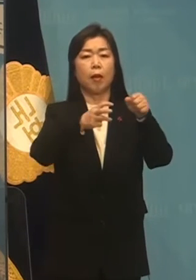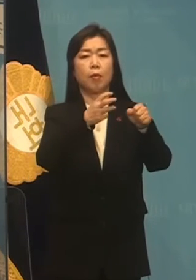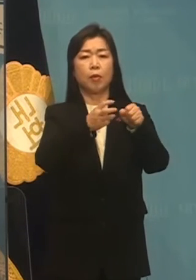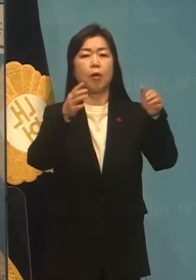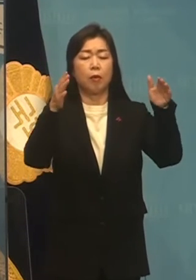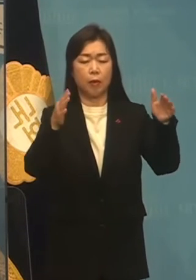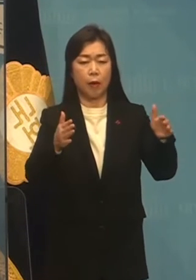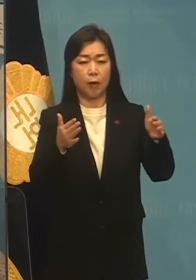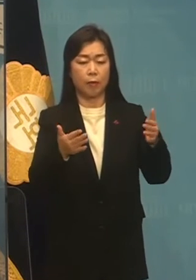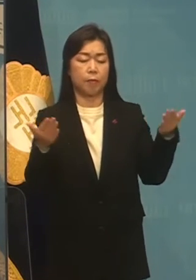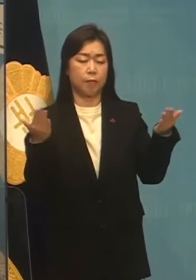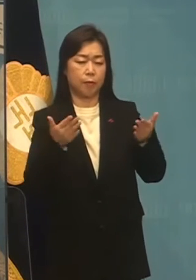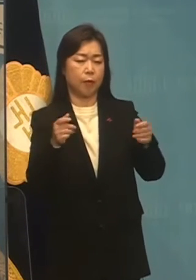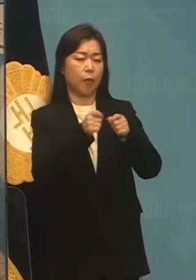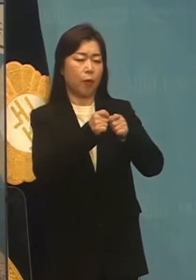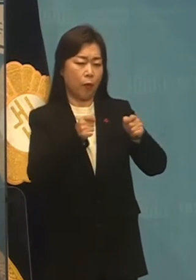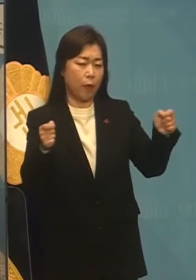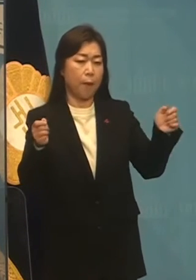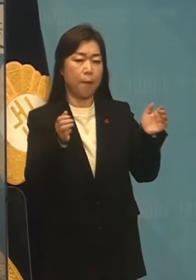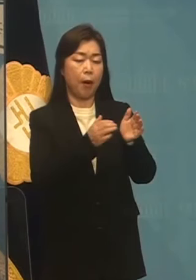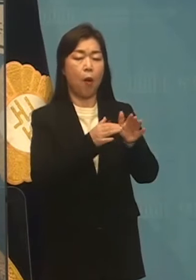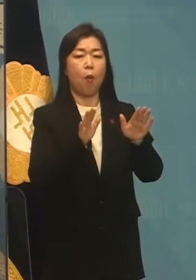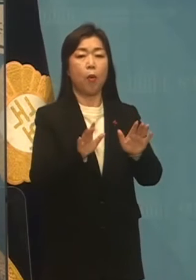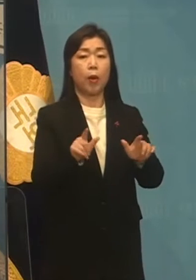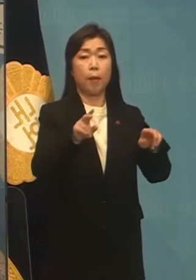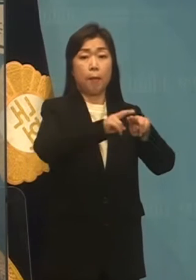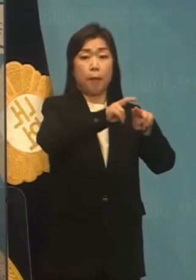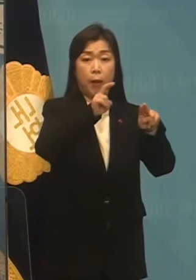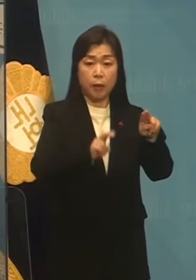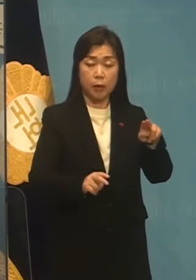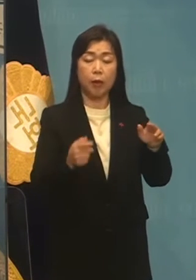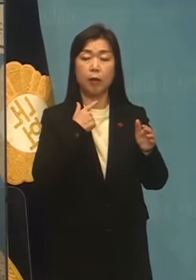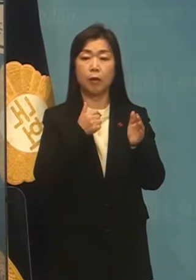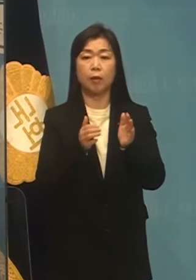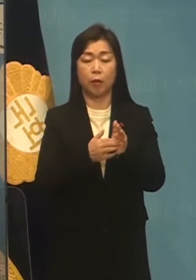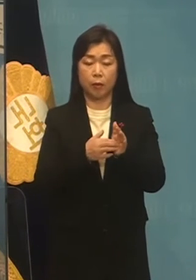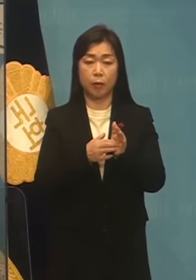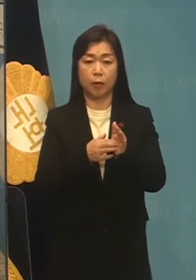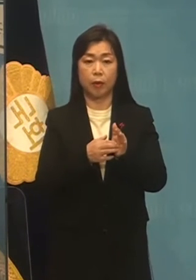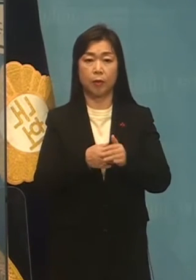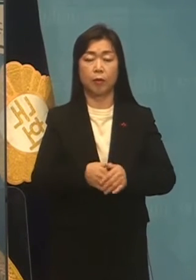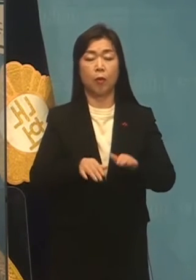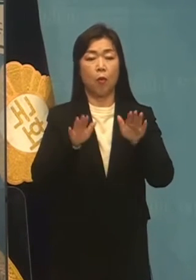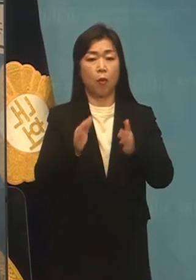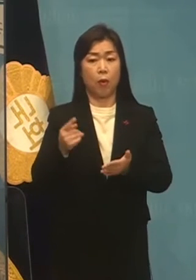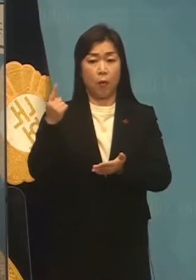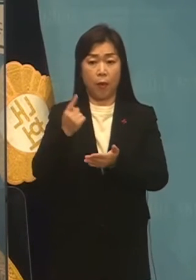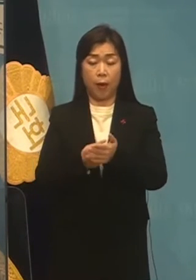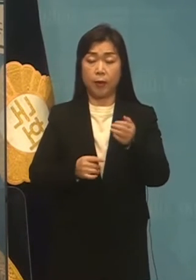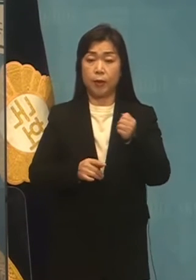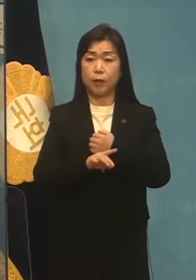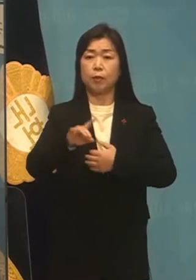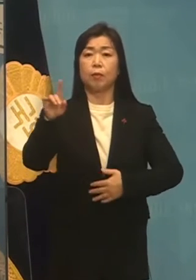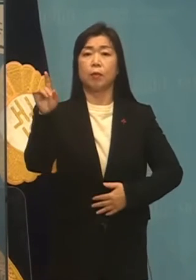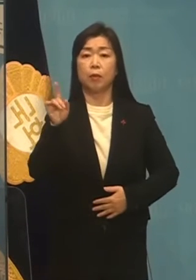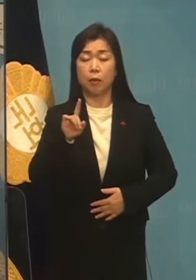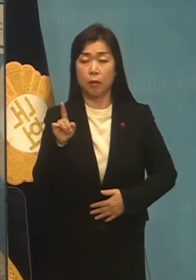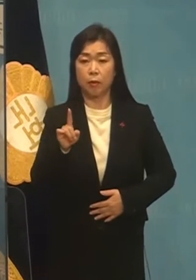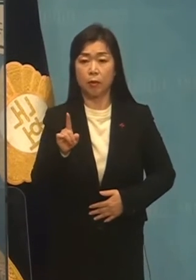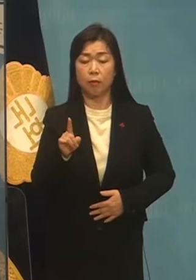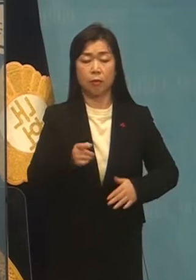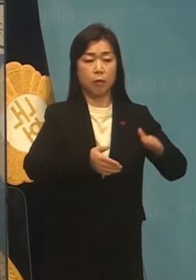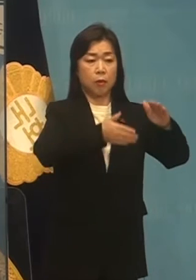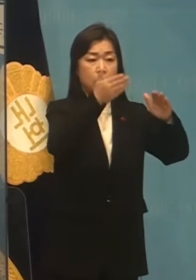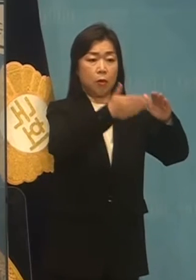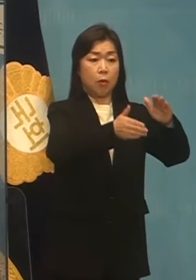30년간 공직을 하고 올해 퇴직한 김승현입니다. 제가 오늘 이 자리에 선 것은